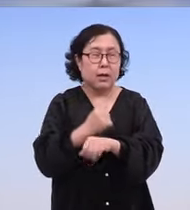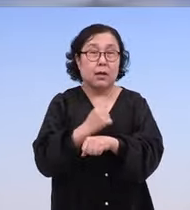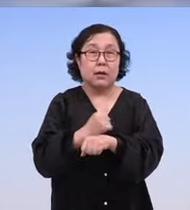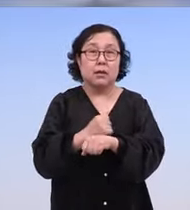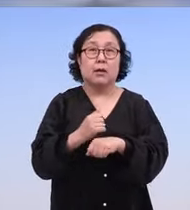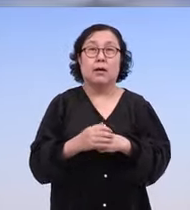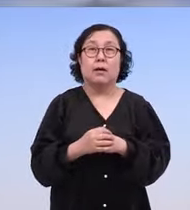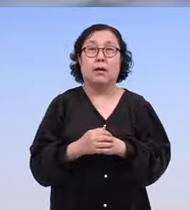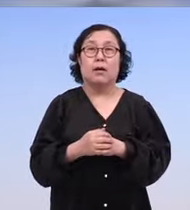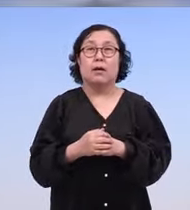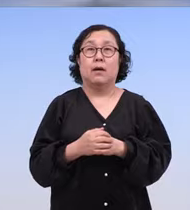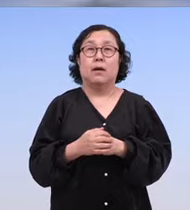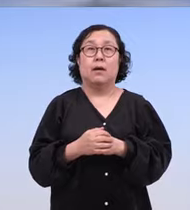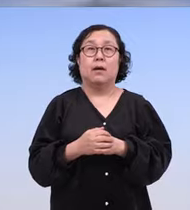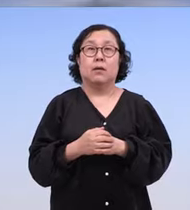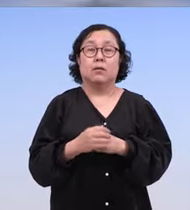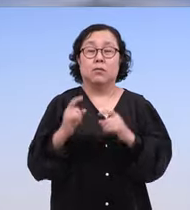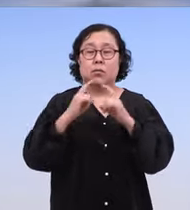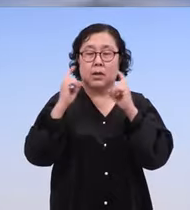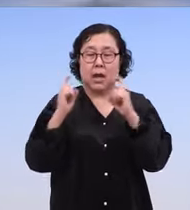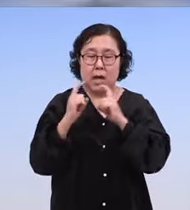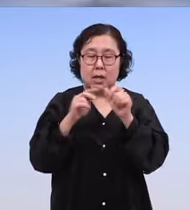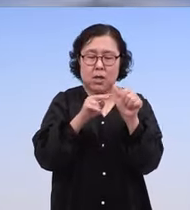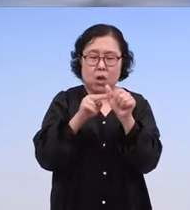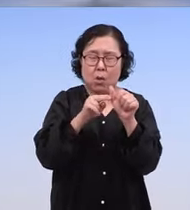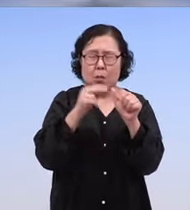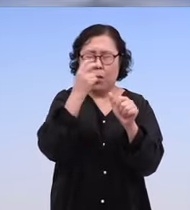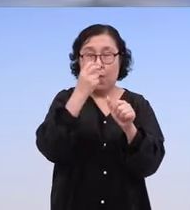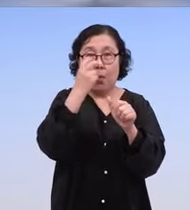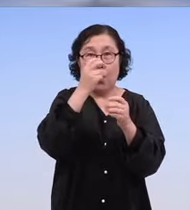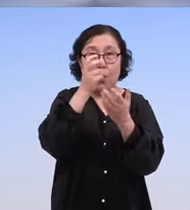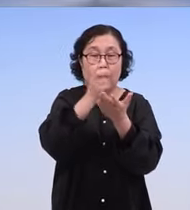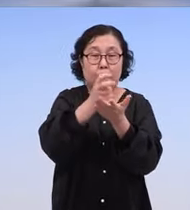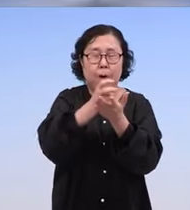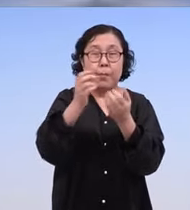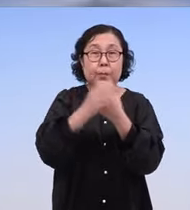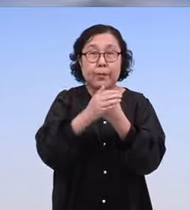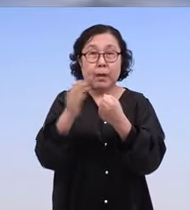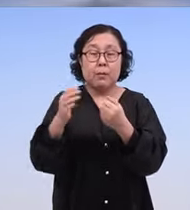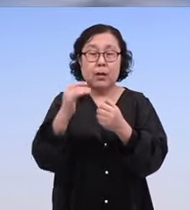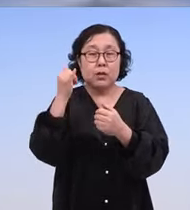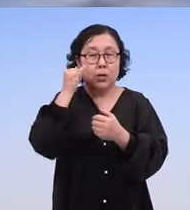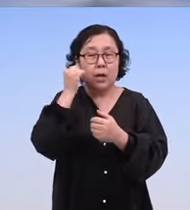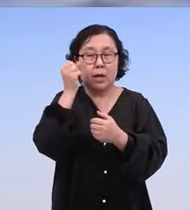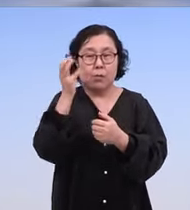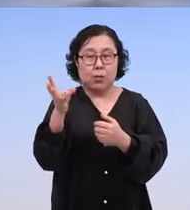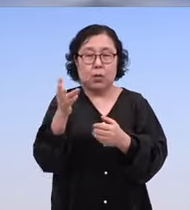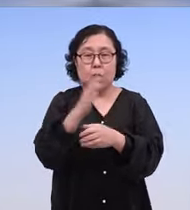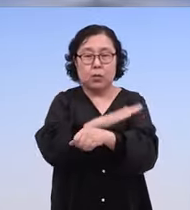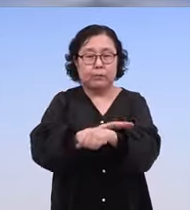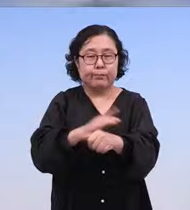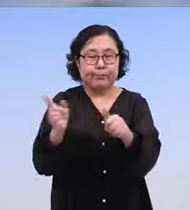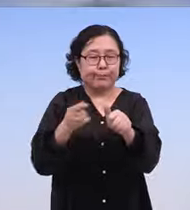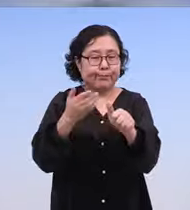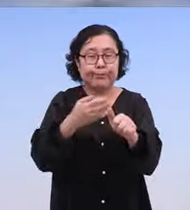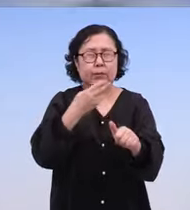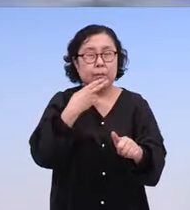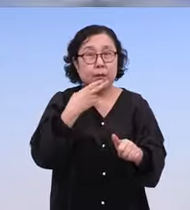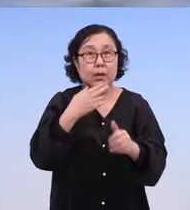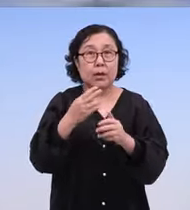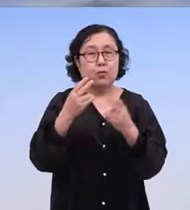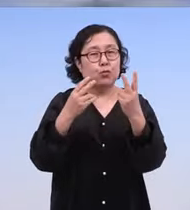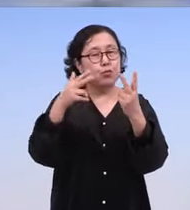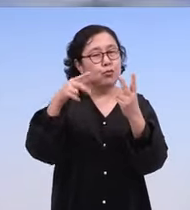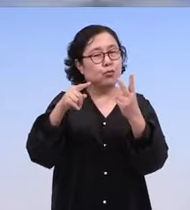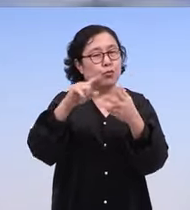해가지고, 요새는 그 개인정보보호법 이런 것 때문에 그 전화번호 잘 안 알려줘요. 그래서 제가 막 한